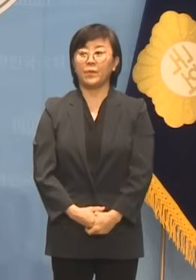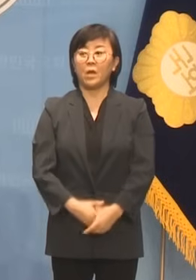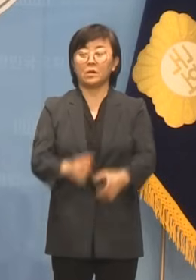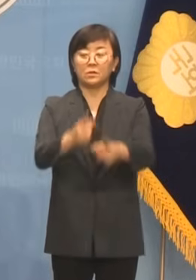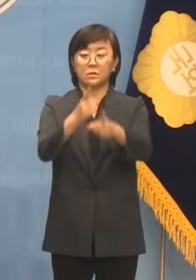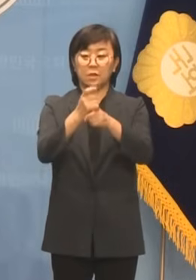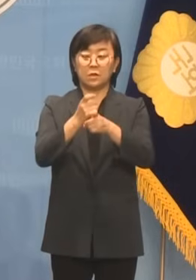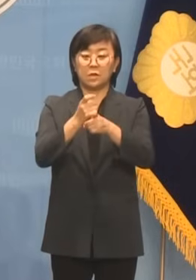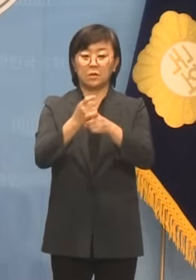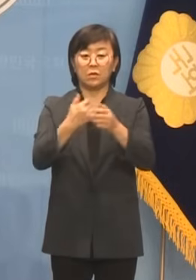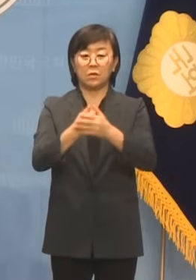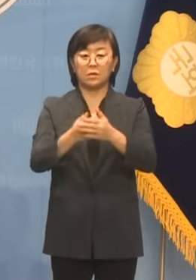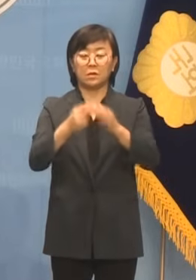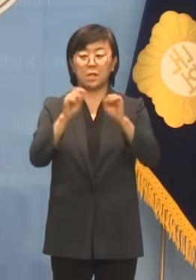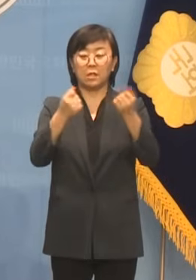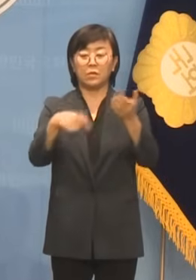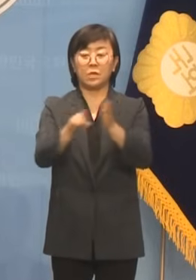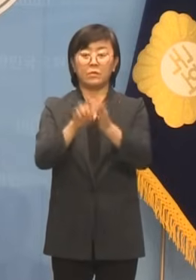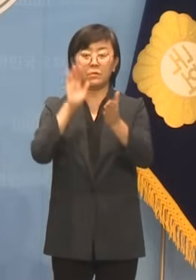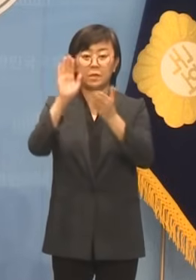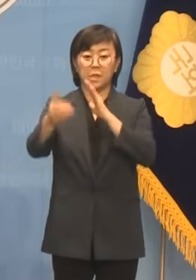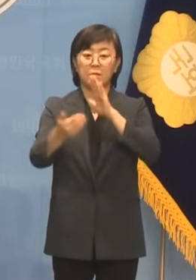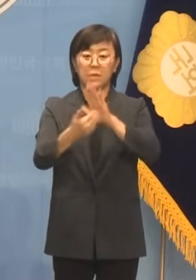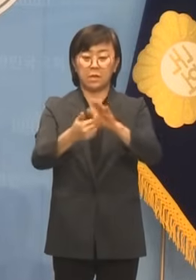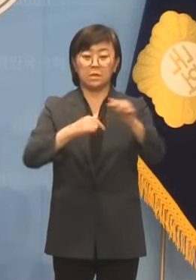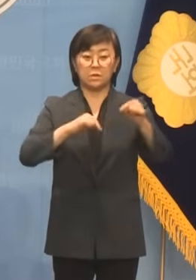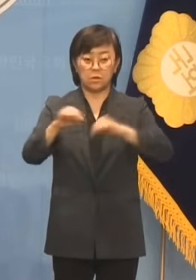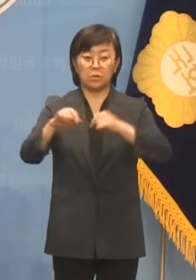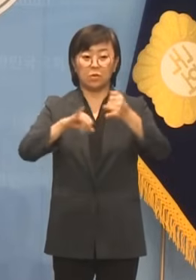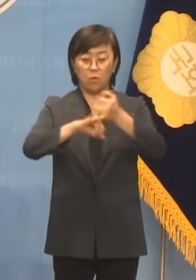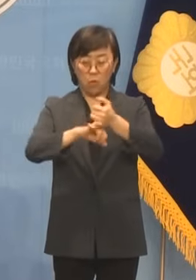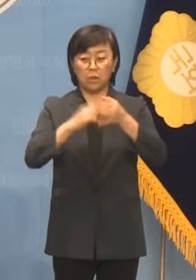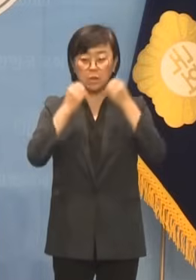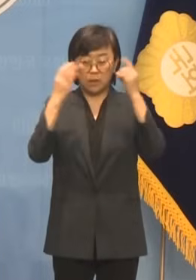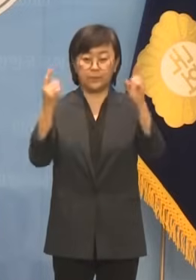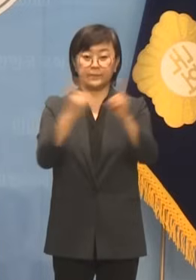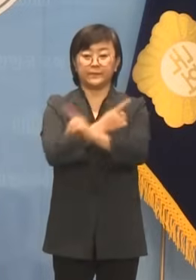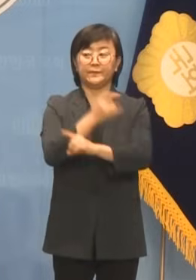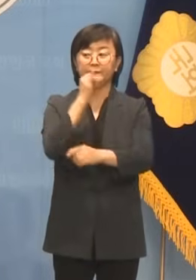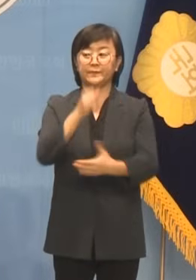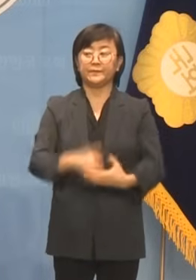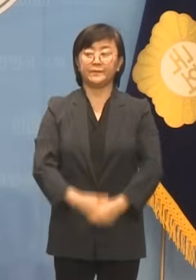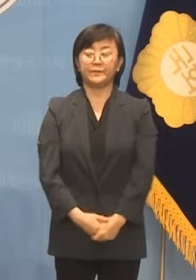적대적 공생을 연장하며 미래를 가로막는 정치도 반드시 개혁하겠습니다.